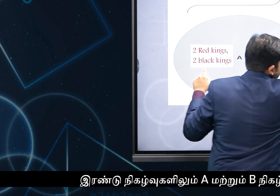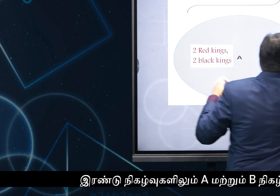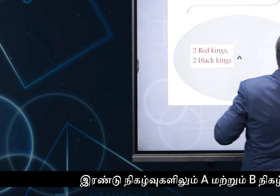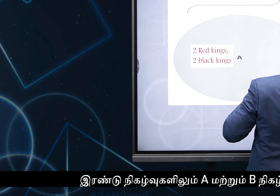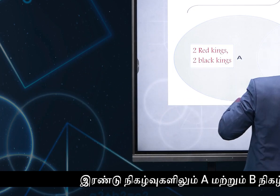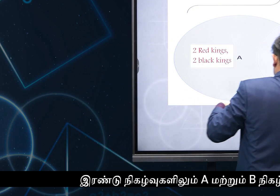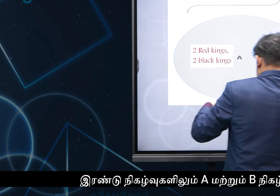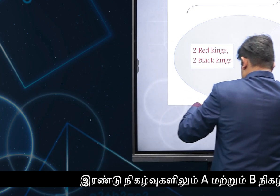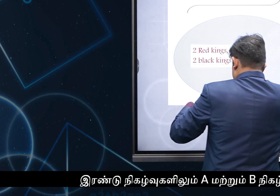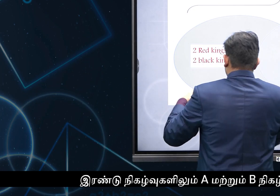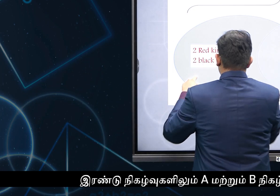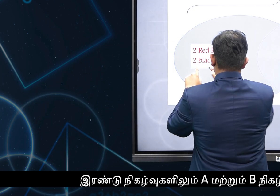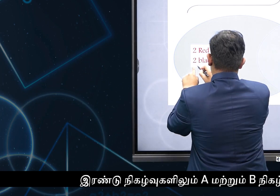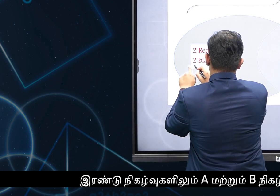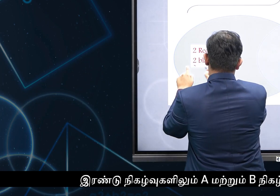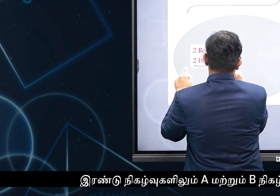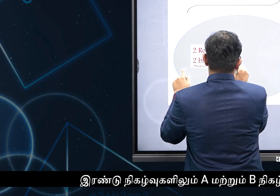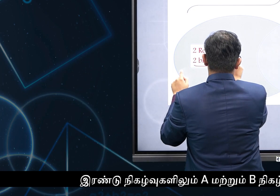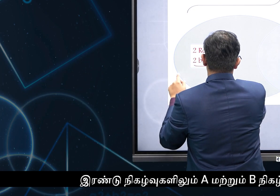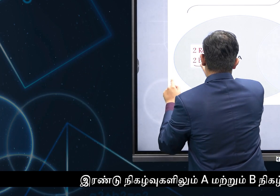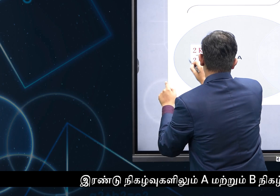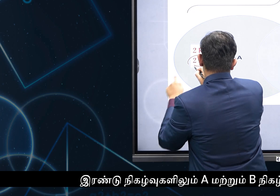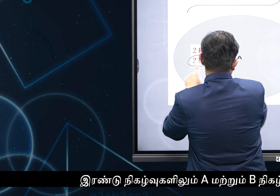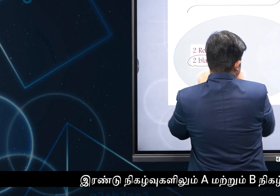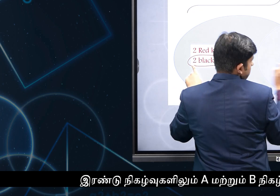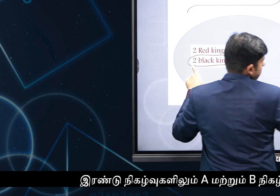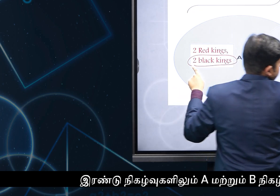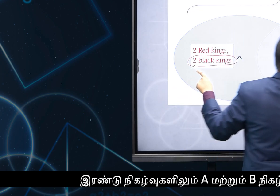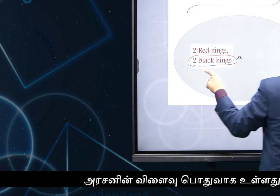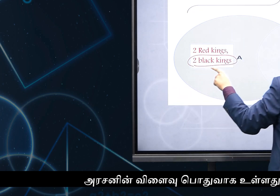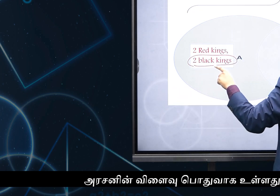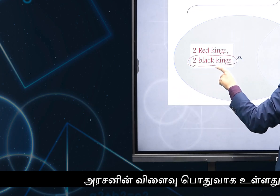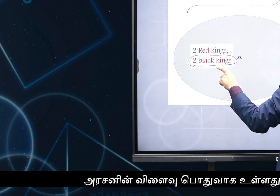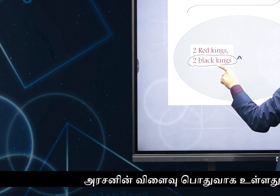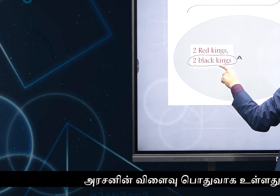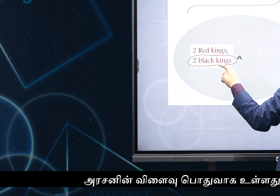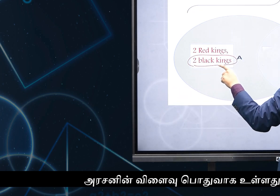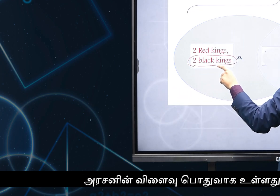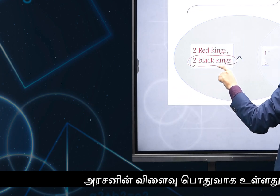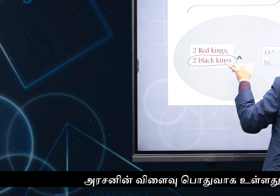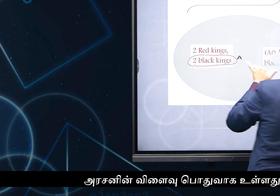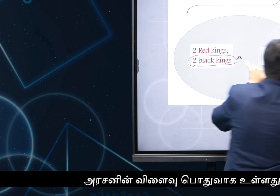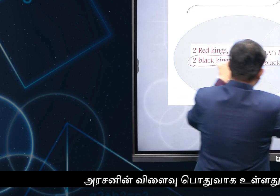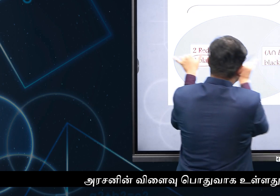இரண்டு நிகழ்வுகளிலும் ஏ மற்றும் பி நிகழ்வுகளிலும் கருப்பு அரசனின் விளைவு பொதுவாக உள்ளது.